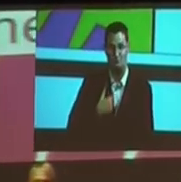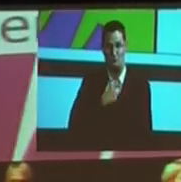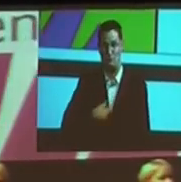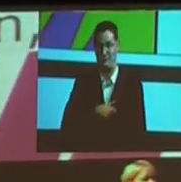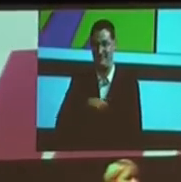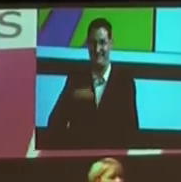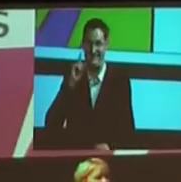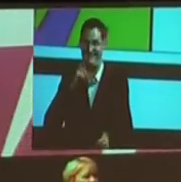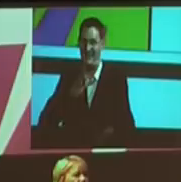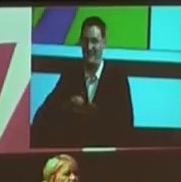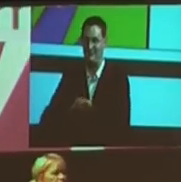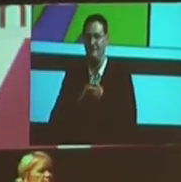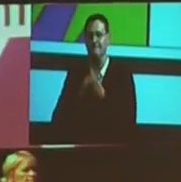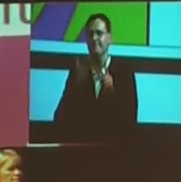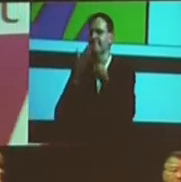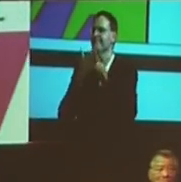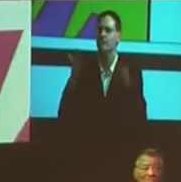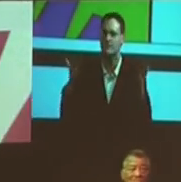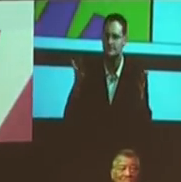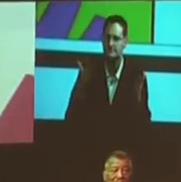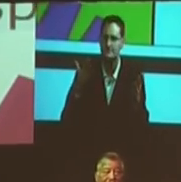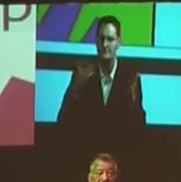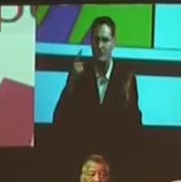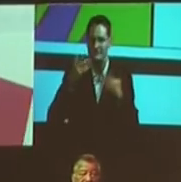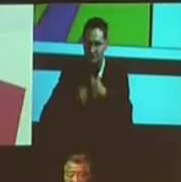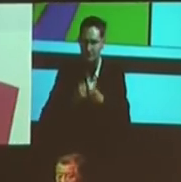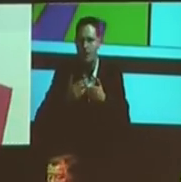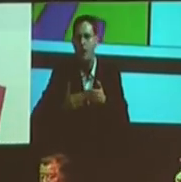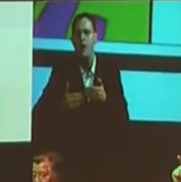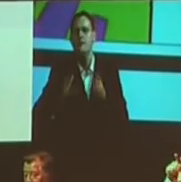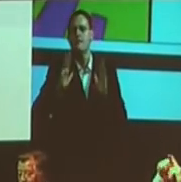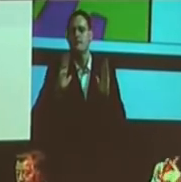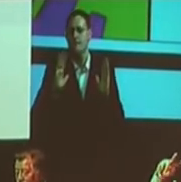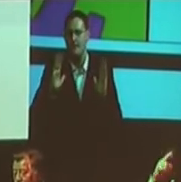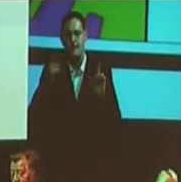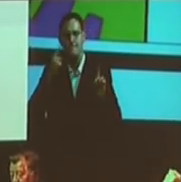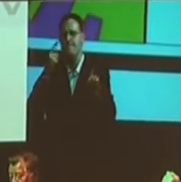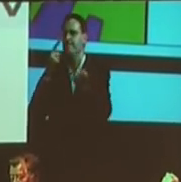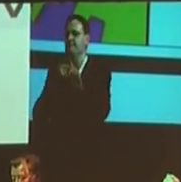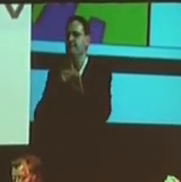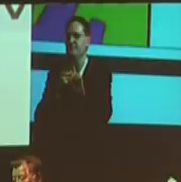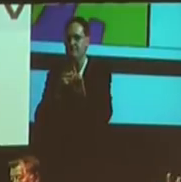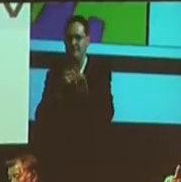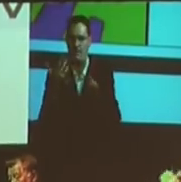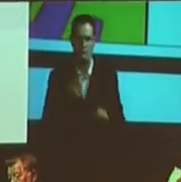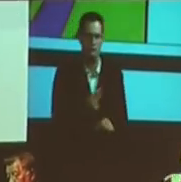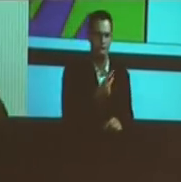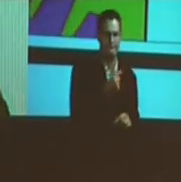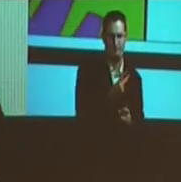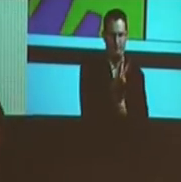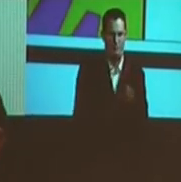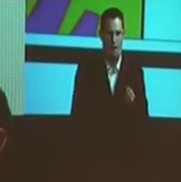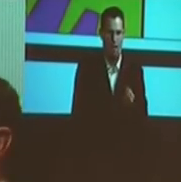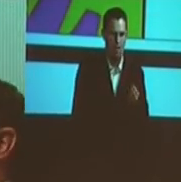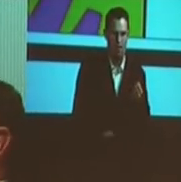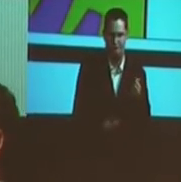Ja, wir vom Schweizer Gehörlosen-Montor haben ganz klar einen Prioritätenplan und wir sagen, der Biligoalismus steht bei uns